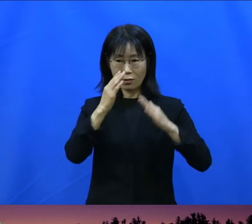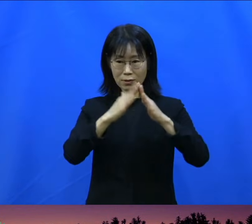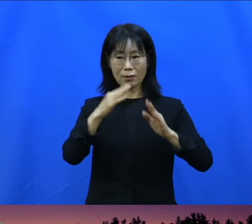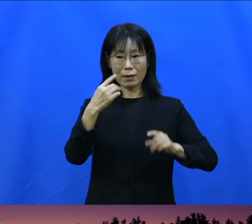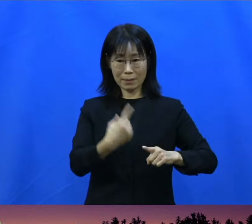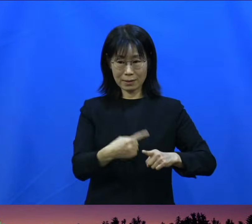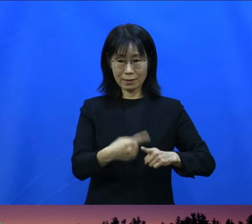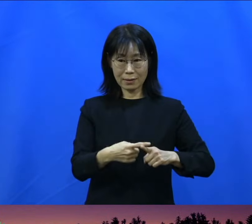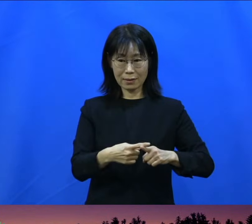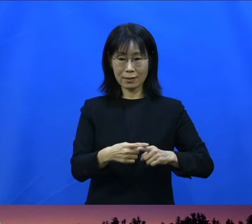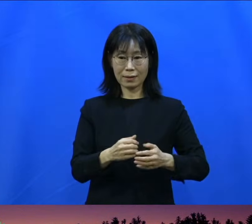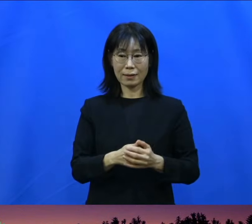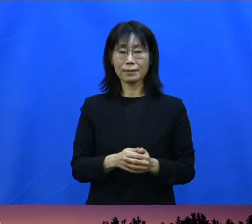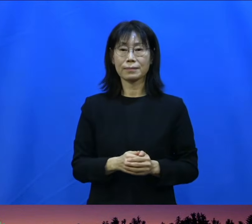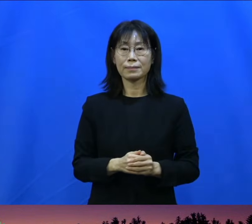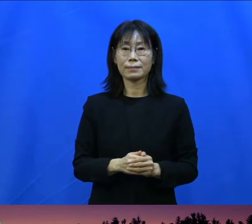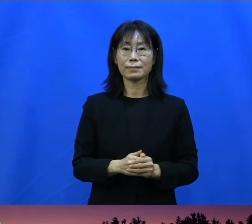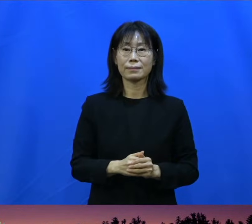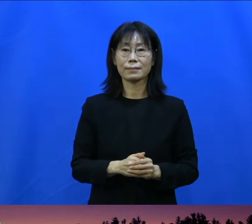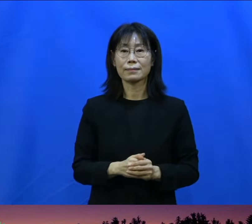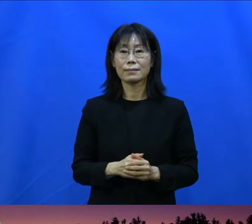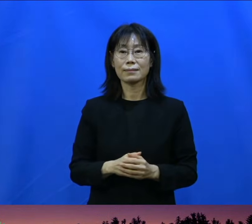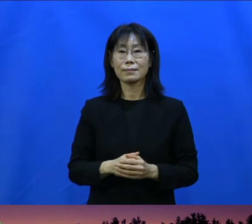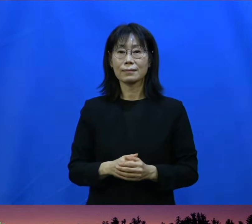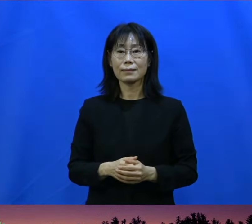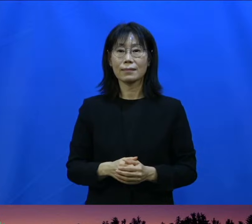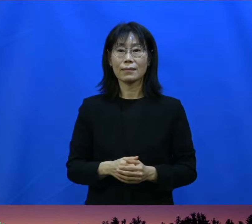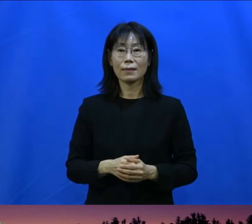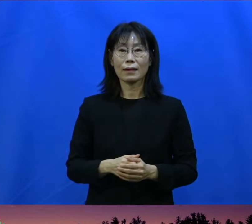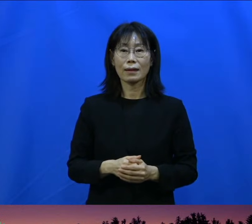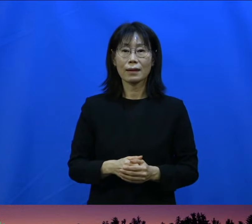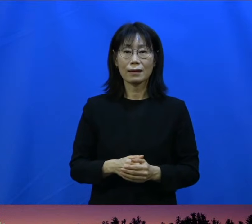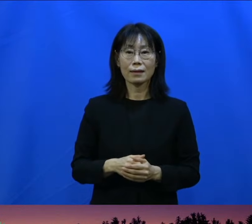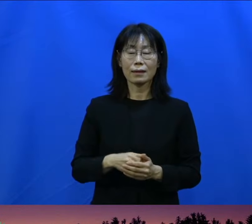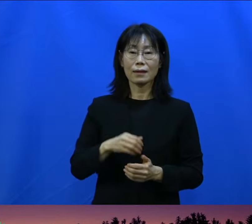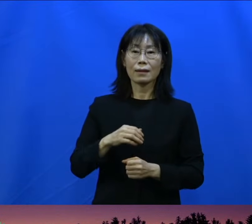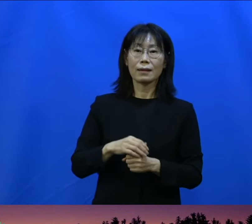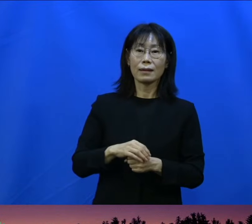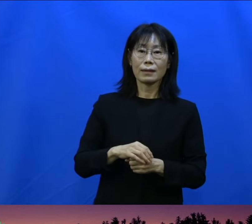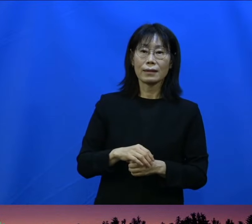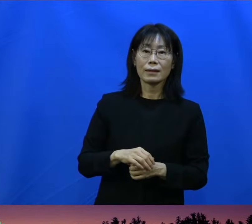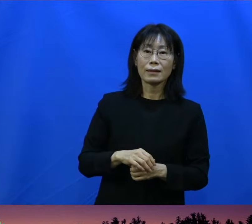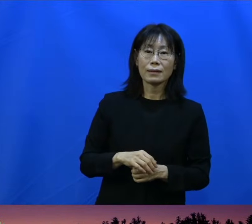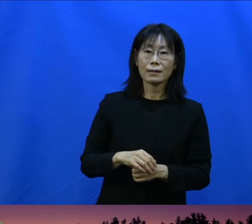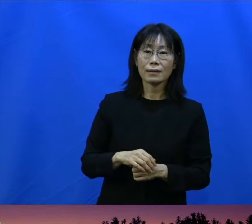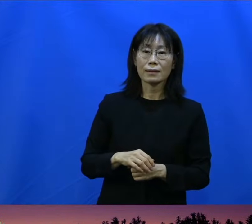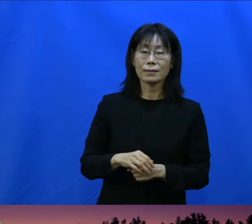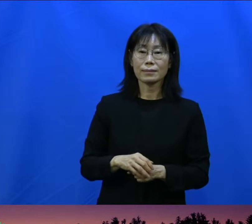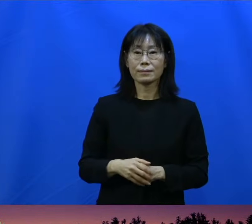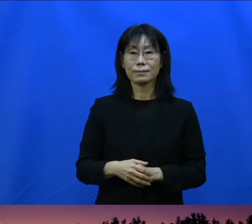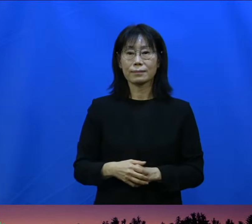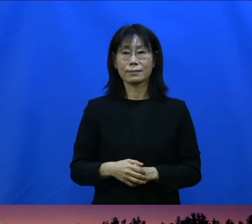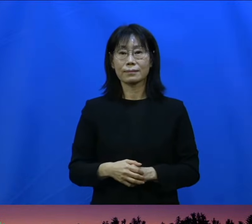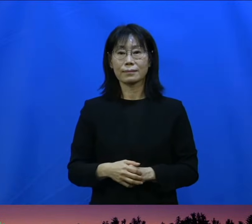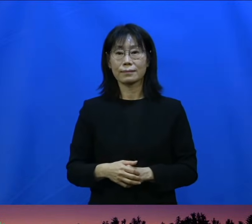성경에서 메시지는 뭐예요? 하나님은 당신의 영광을 단 한 번도 그 누구에게도